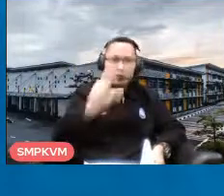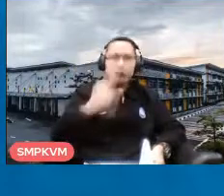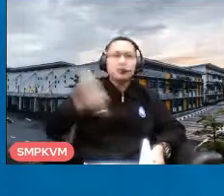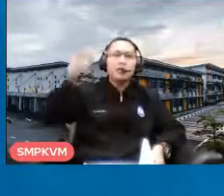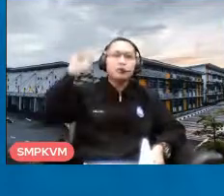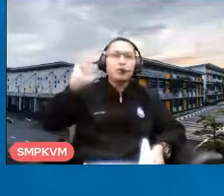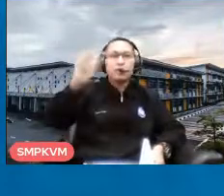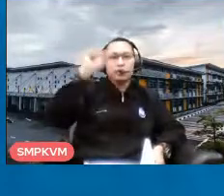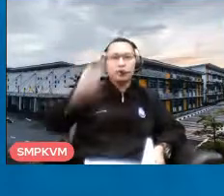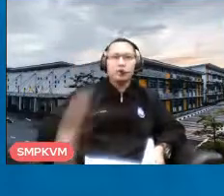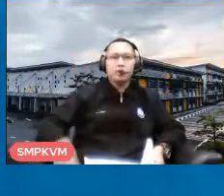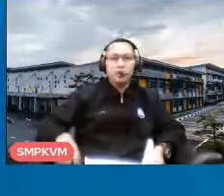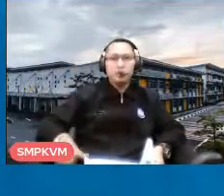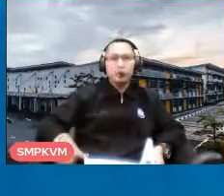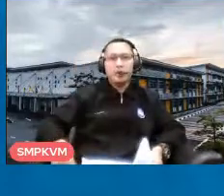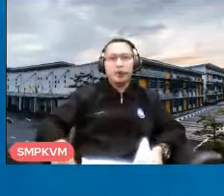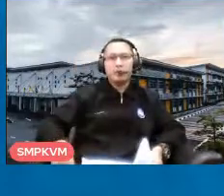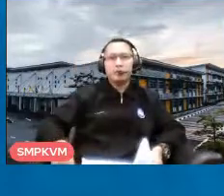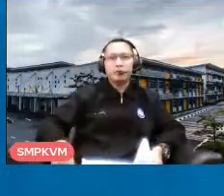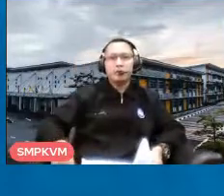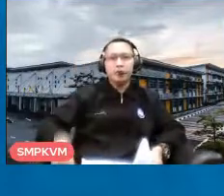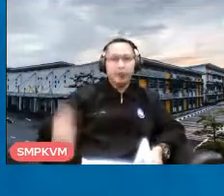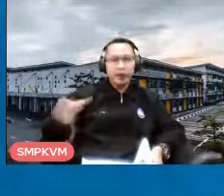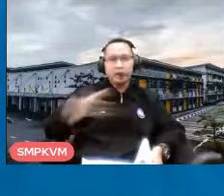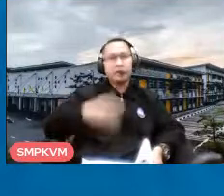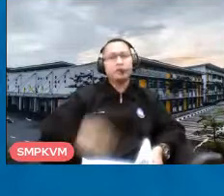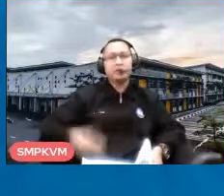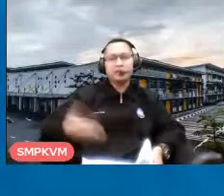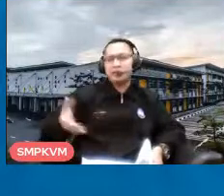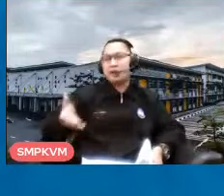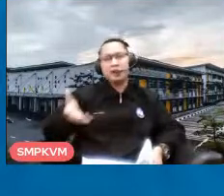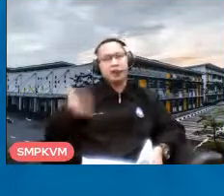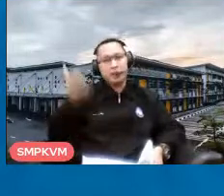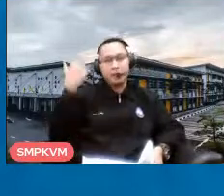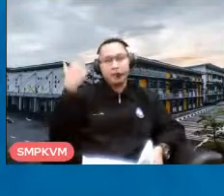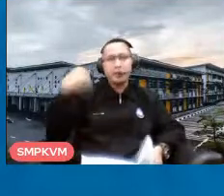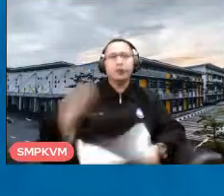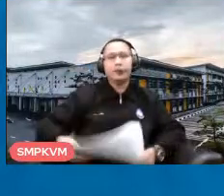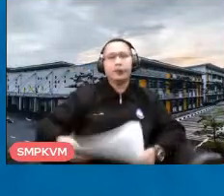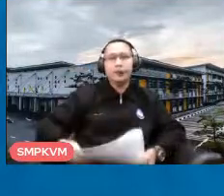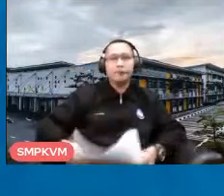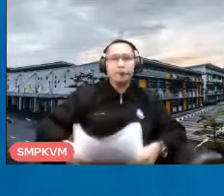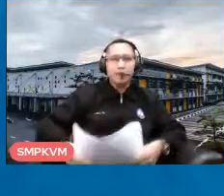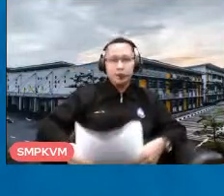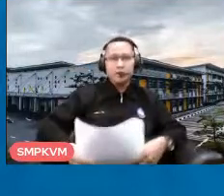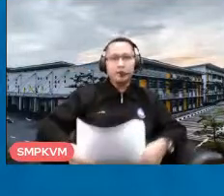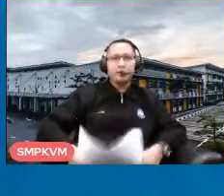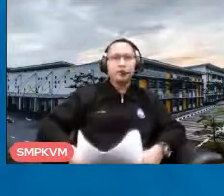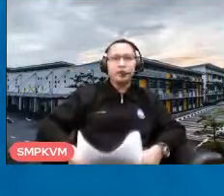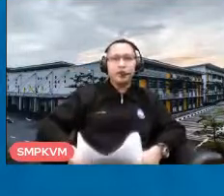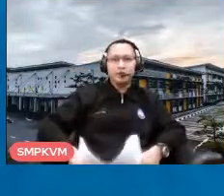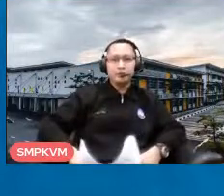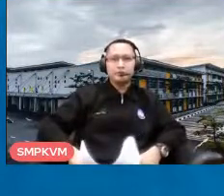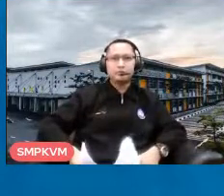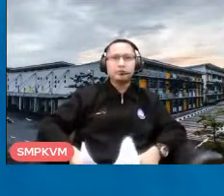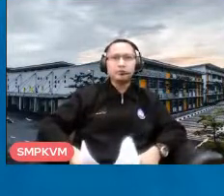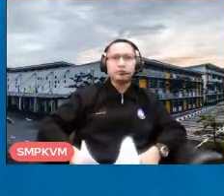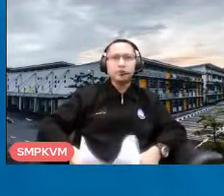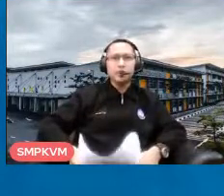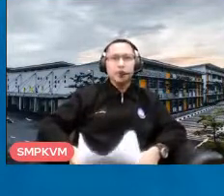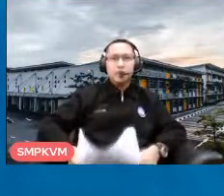gantung dan buang sekolah itulah beratnya yang ringan saya juga cecak dikasih pada sesi lain qg102